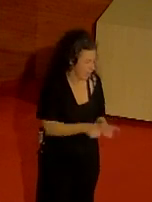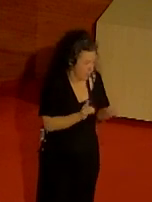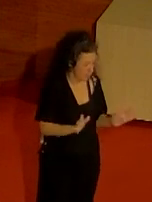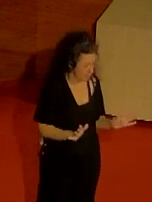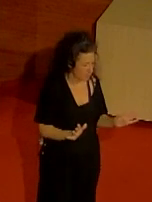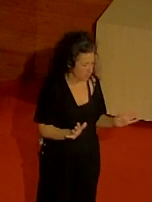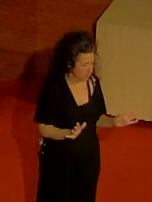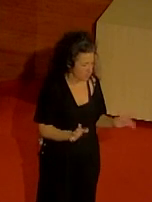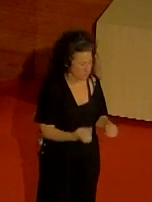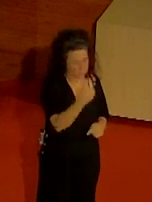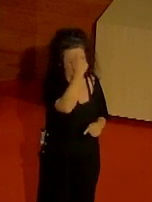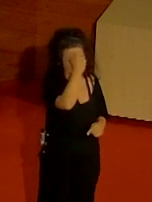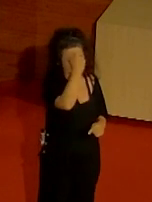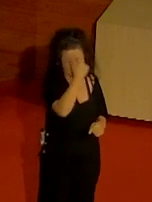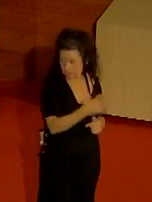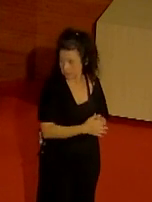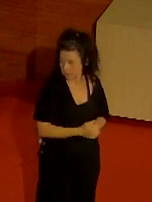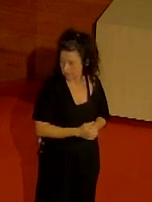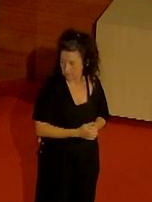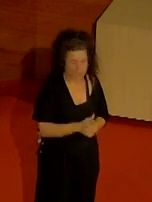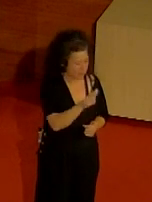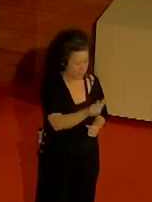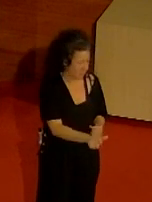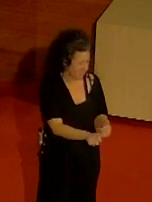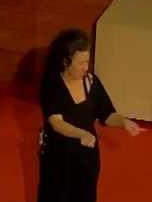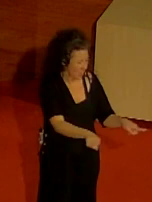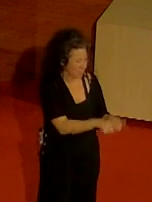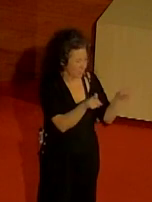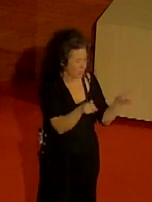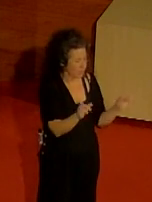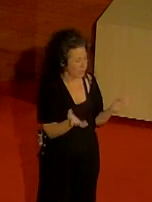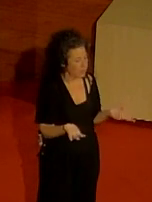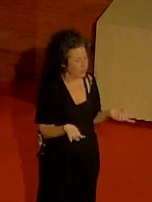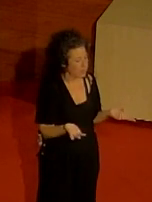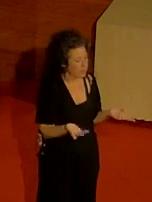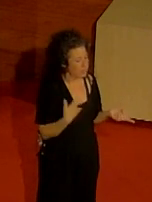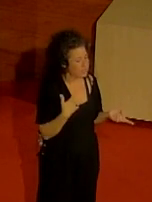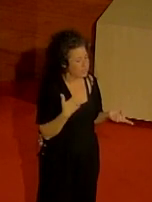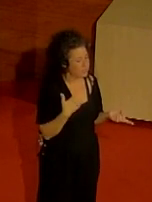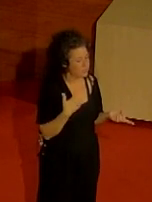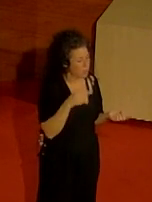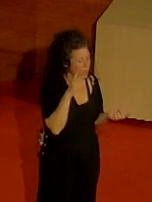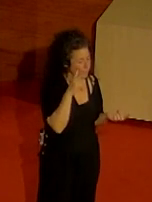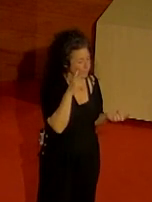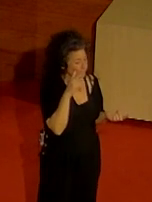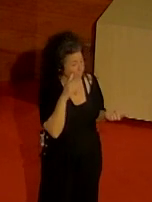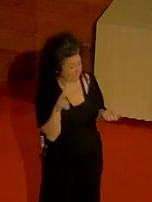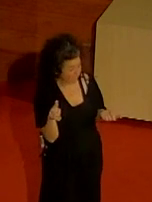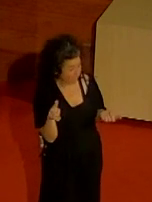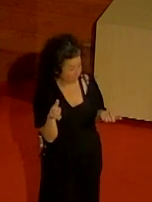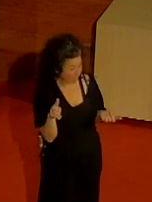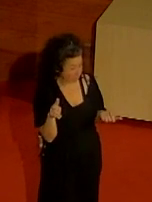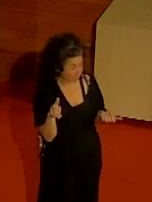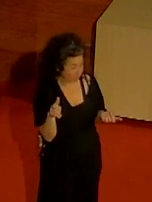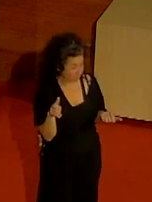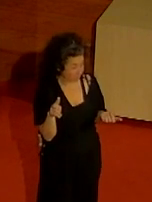lo tenemos en la cabeza, ¿no? Que no es la persona, es, digamos, la educación de la mirada, ¿no? Que tenemos todos y todas. Le